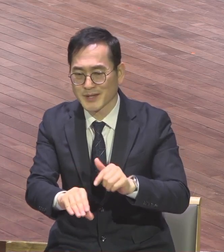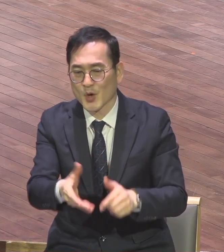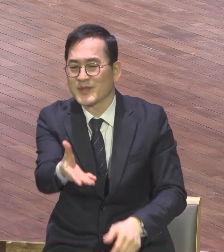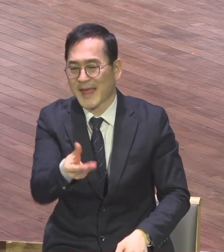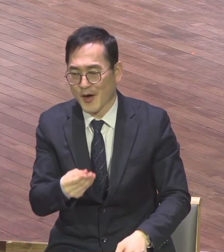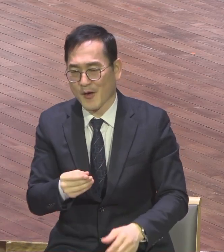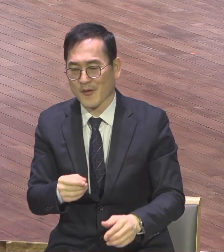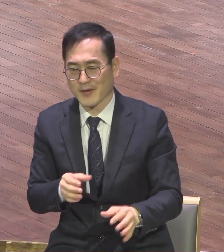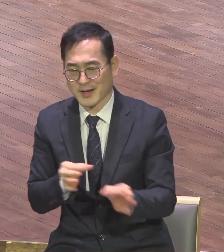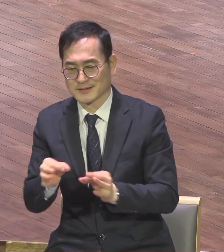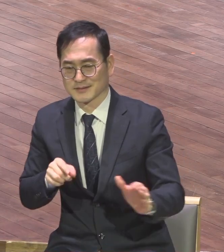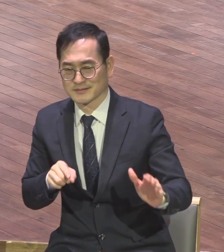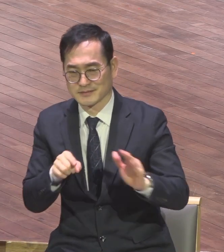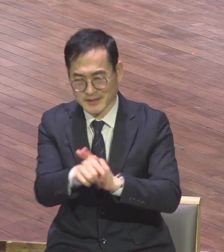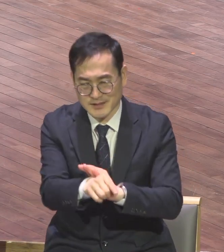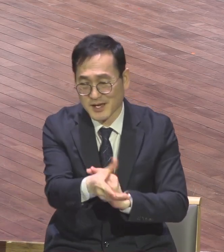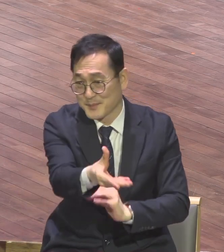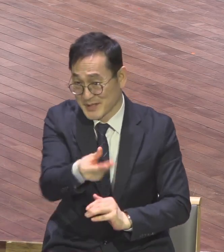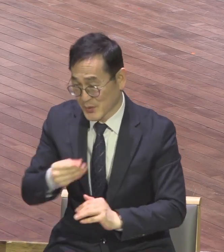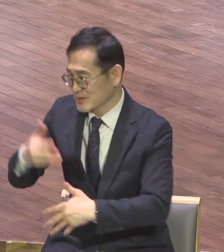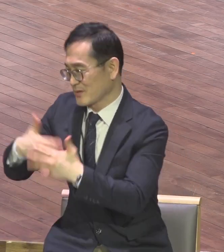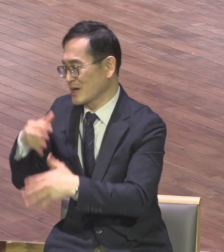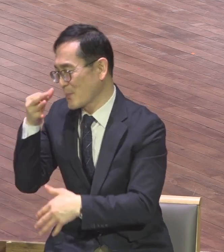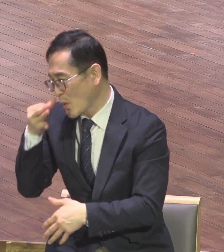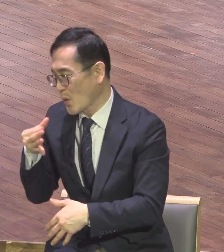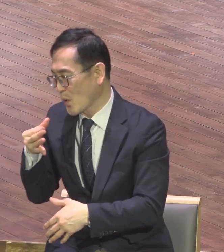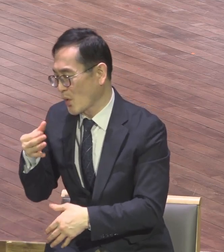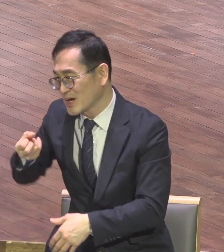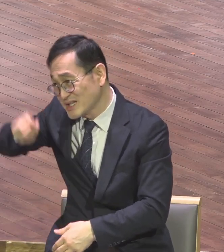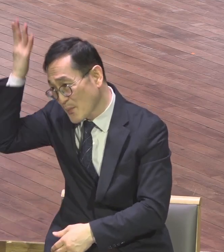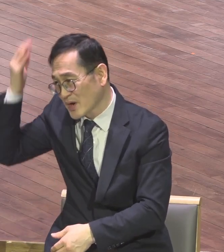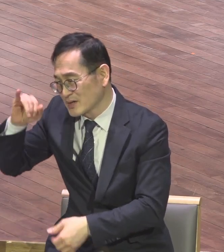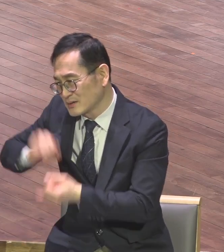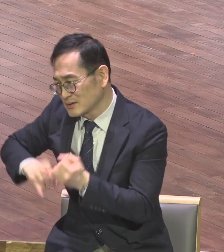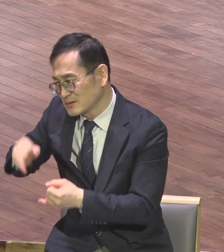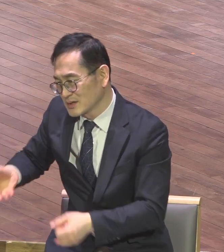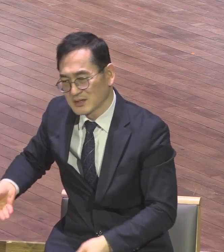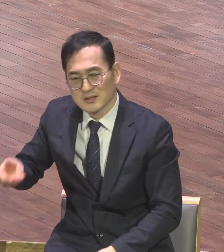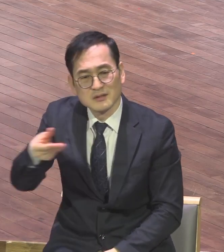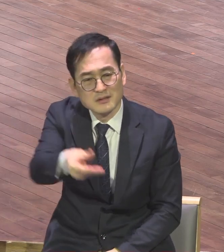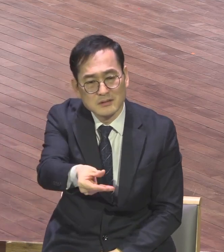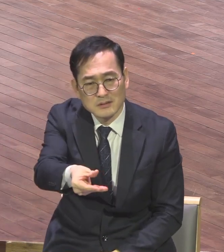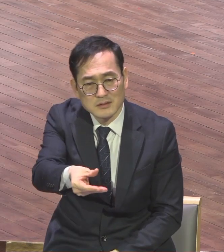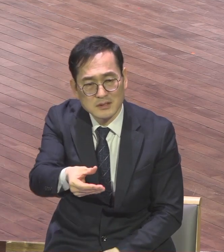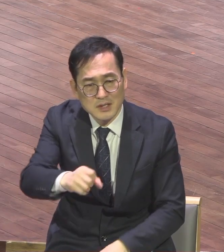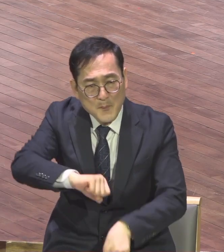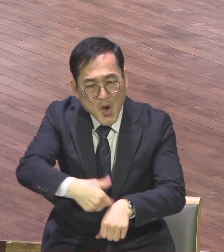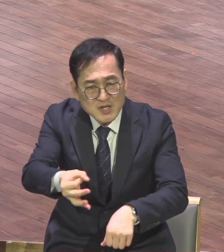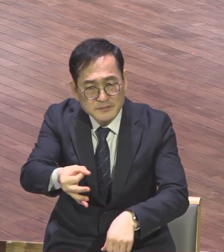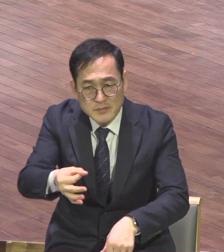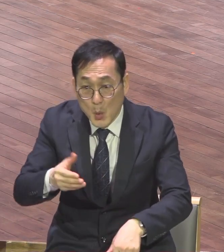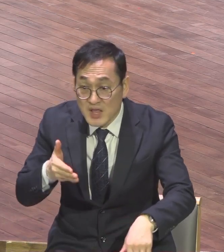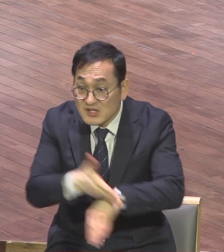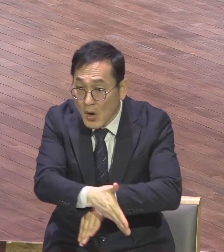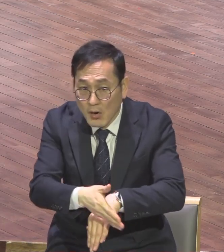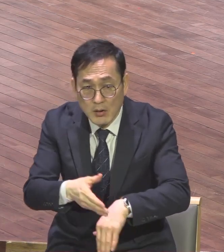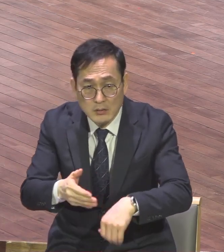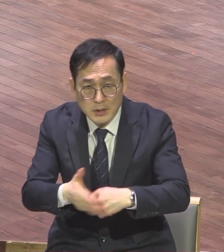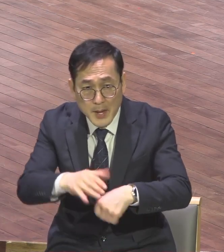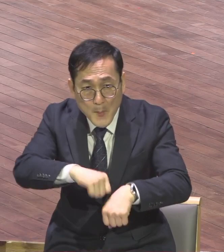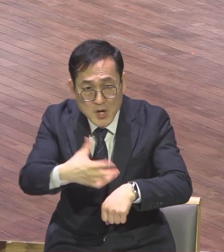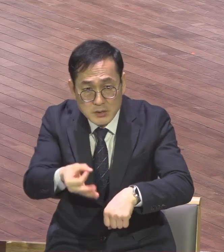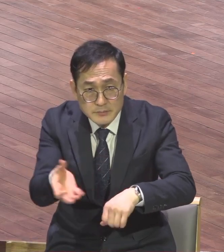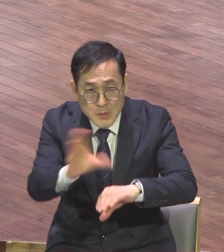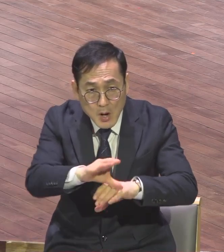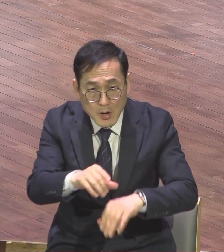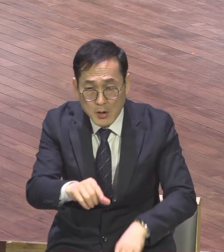비디오를 빌리고 반납하는 걸 깜빡해서 연체료를 5만 원 정도를 물게 된 겁니다. 너무 화가 났다는 거예요. 연체료 5만 원